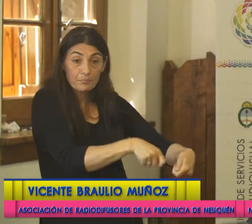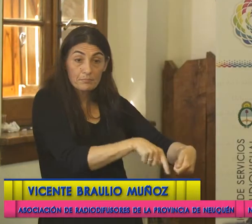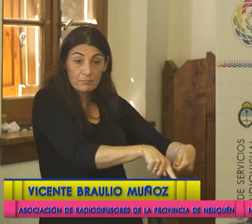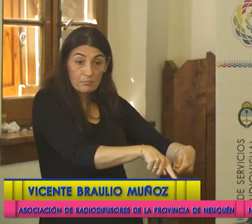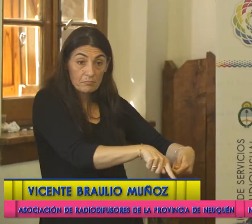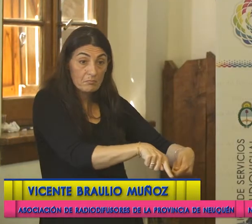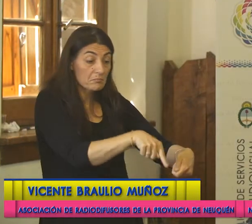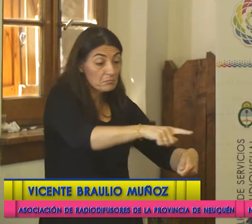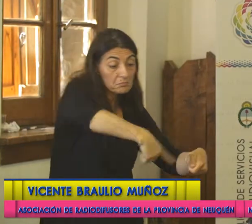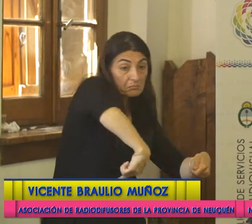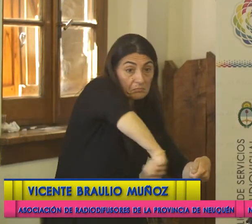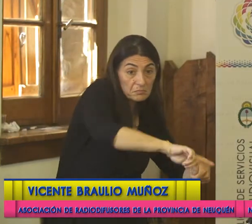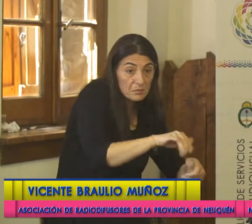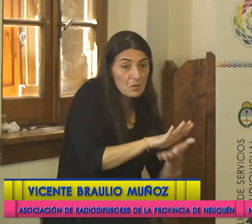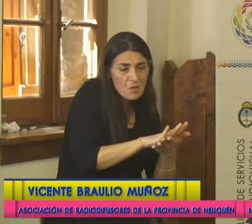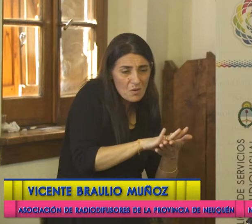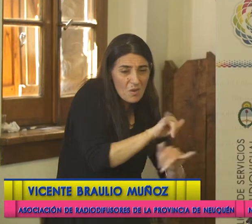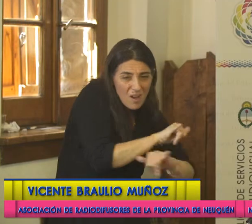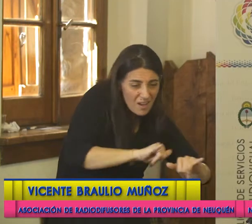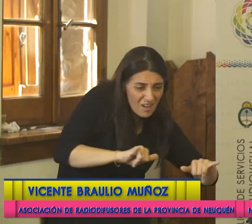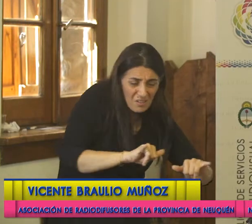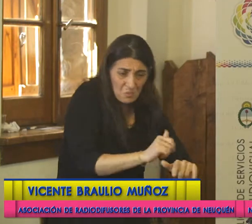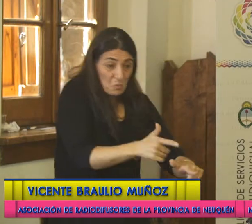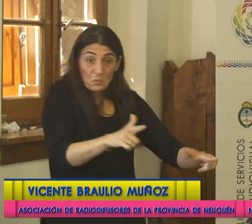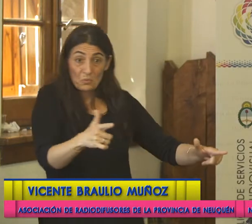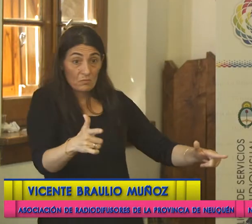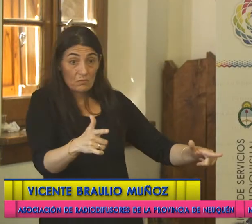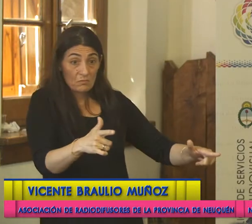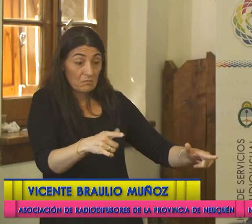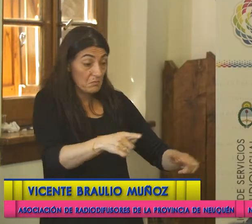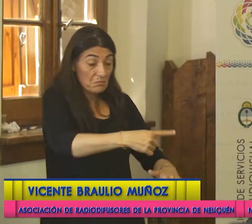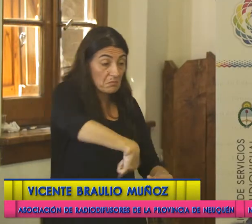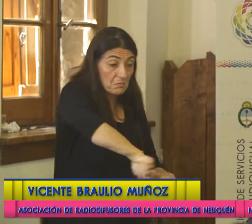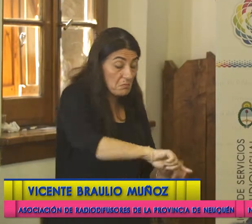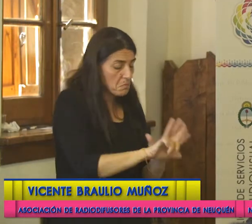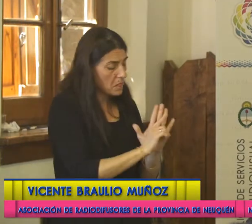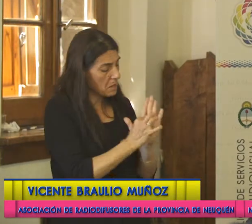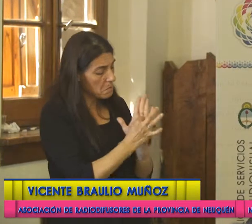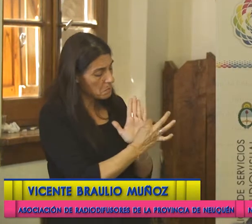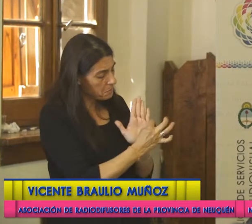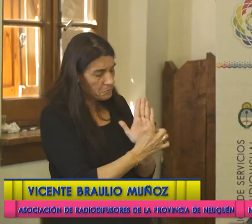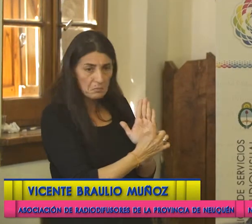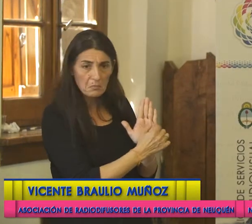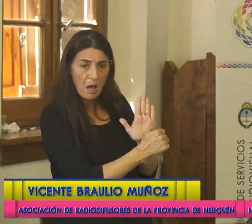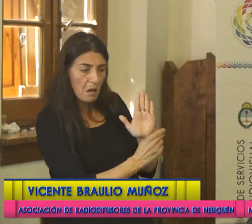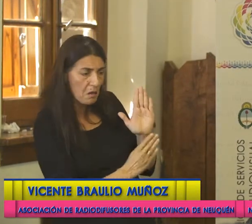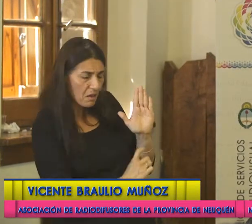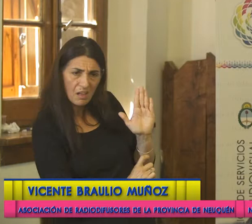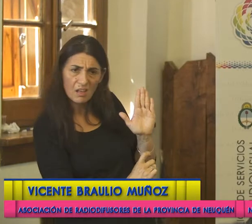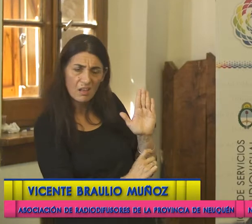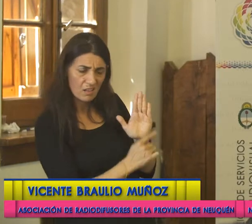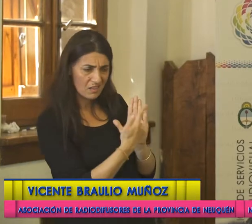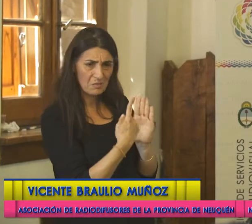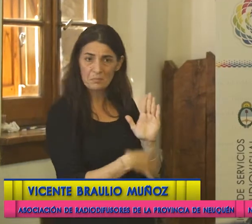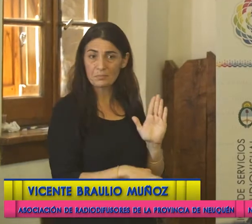sin publicidad entre ningún tipo no tenemos un apartado especial como sí lo tienen los pueblos originarios las